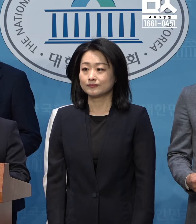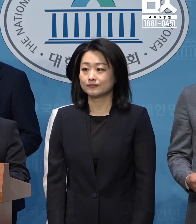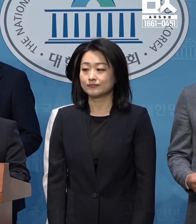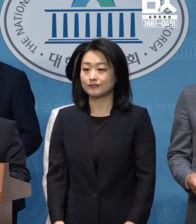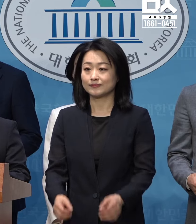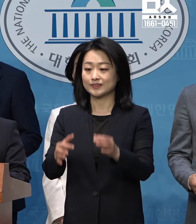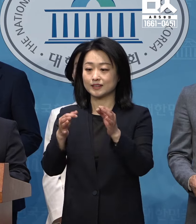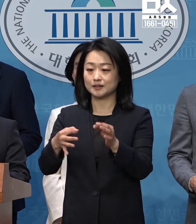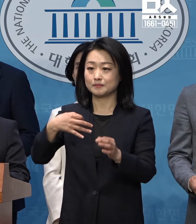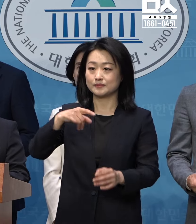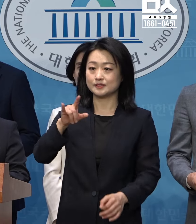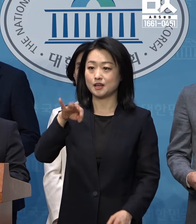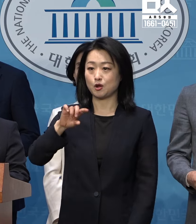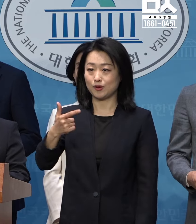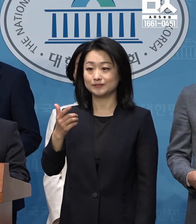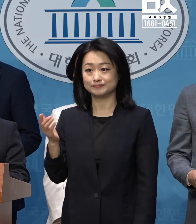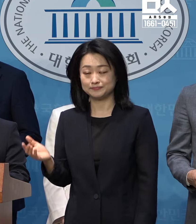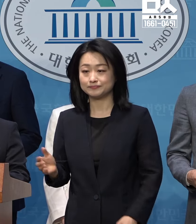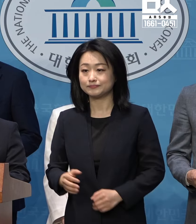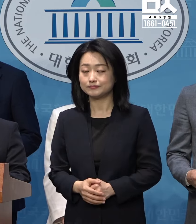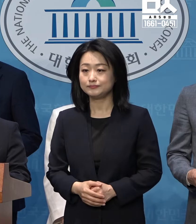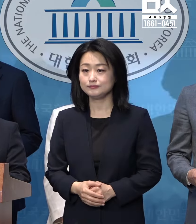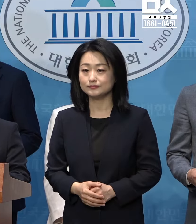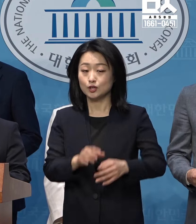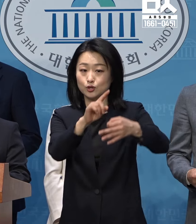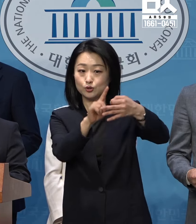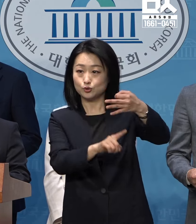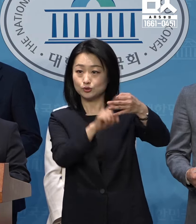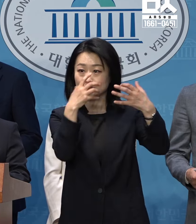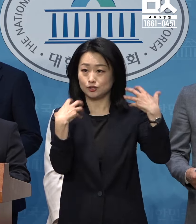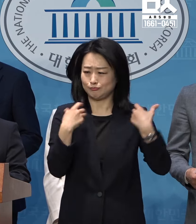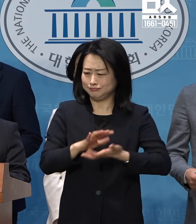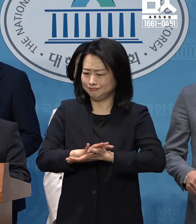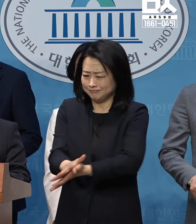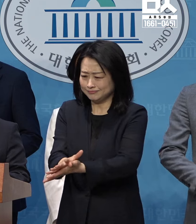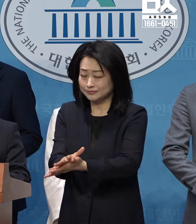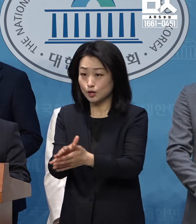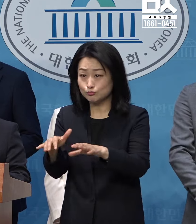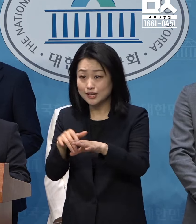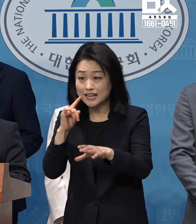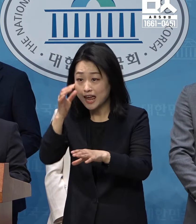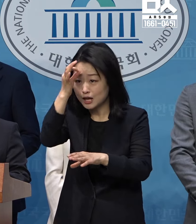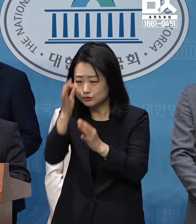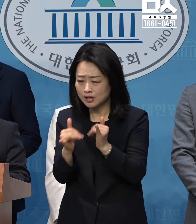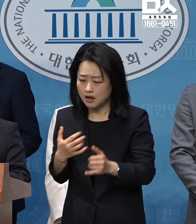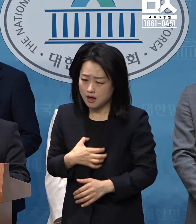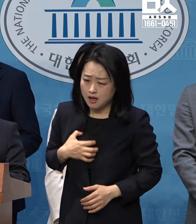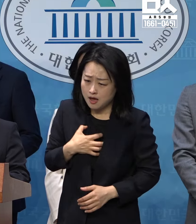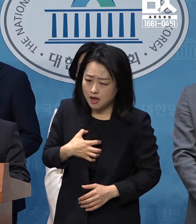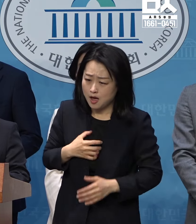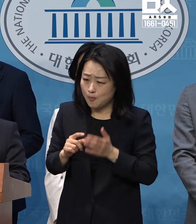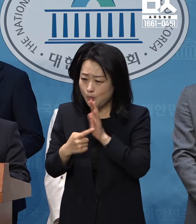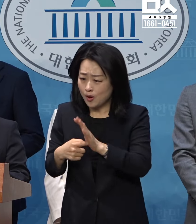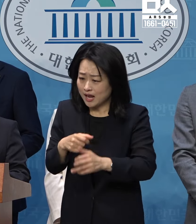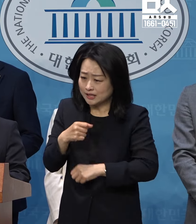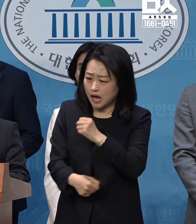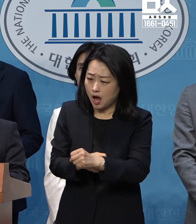김재원 의원입니다. 윤석열 정권의 억압에 문화예술계는 고통받고 표현의 자유는